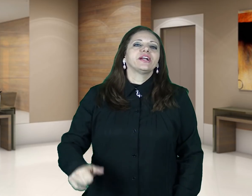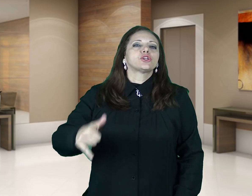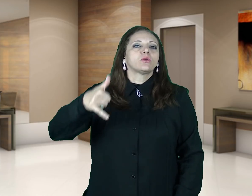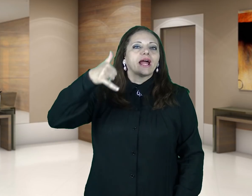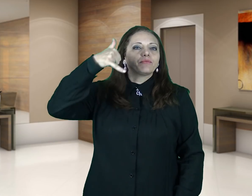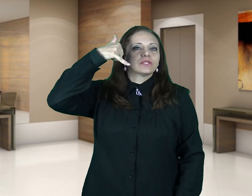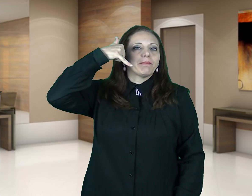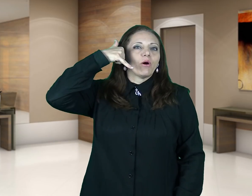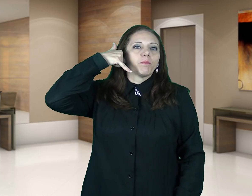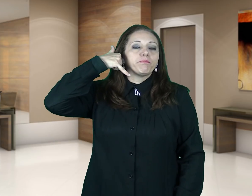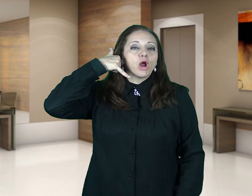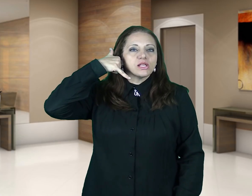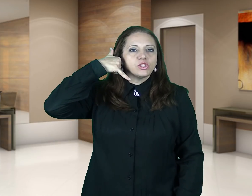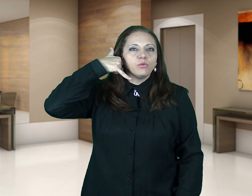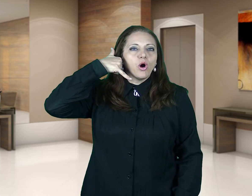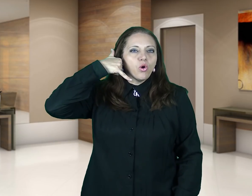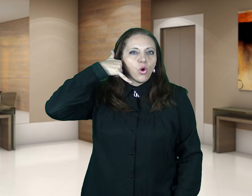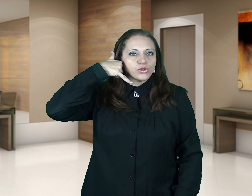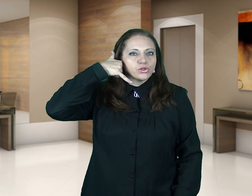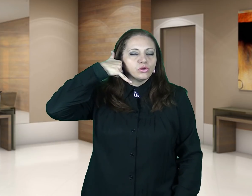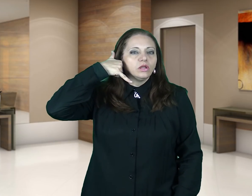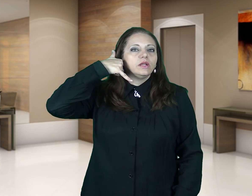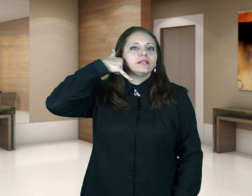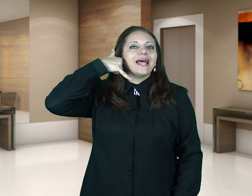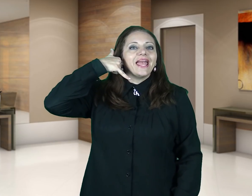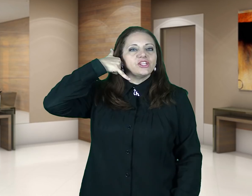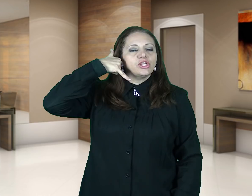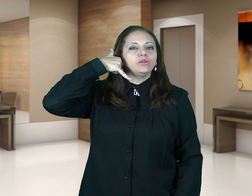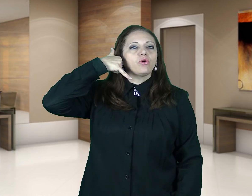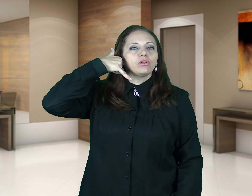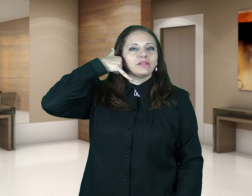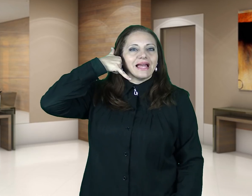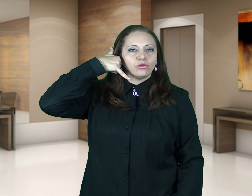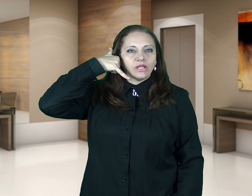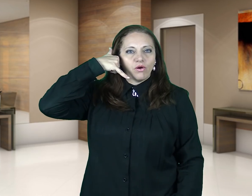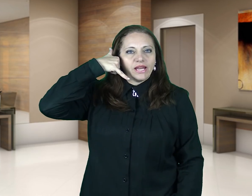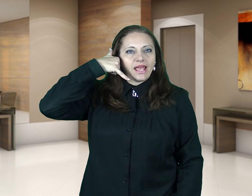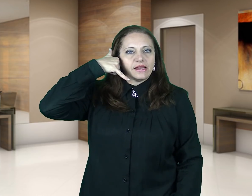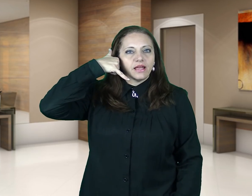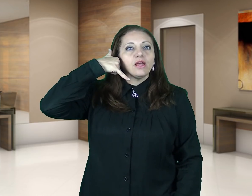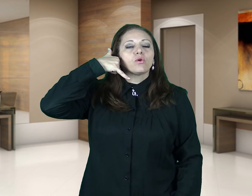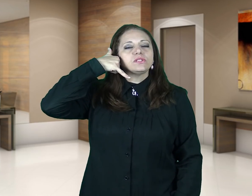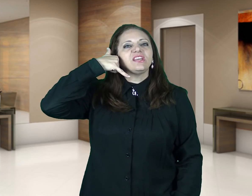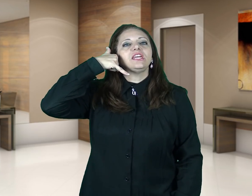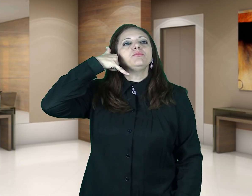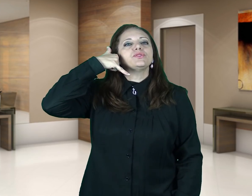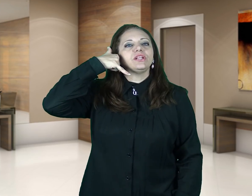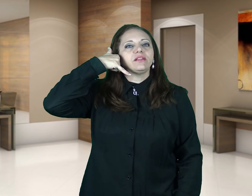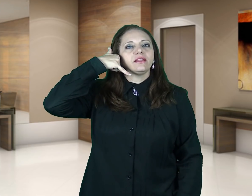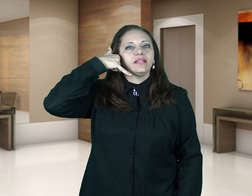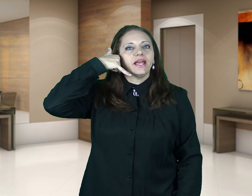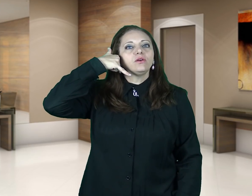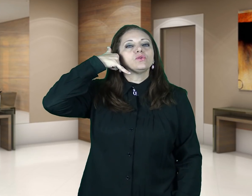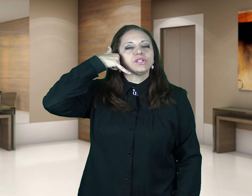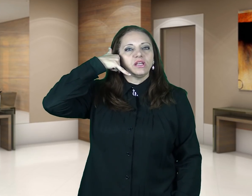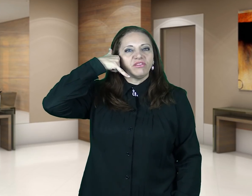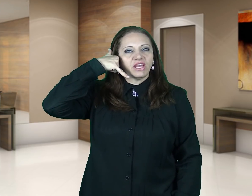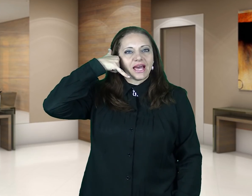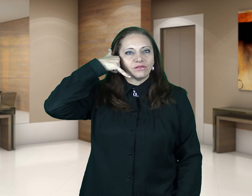ao articularmos a mão próximo ao rosto, na região de contato da orelha, conseguimos entender o